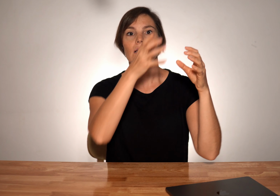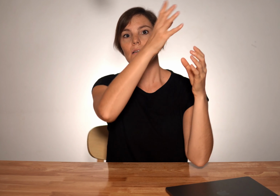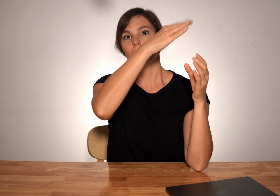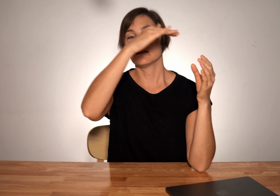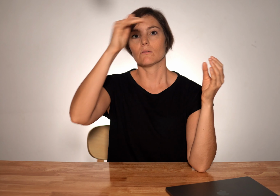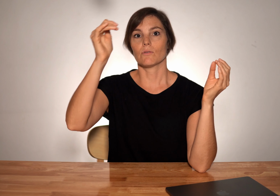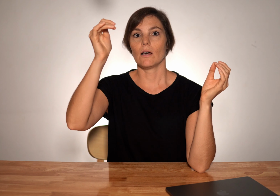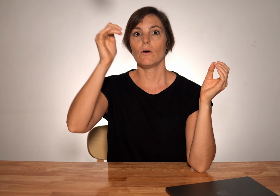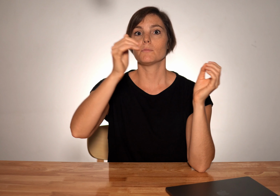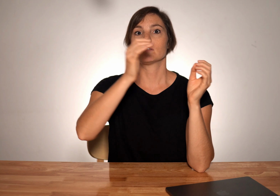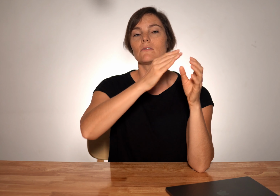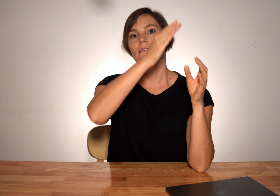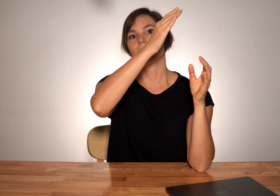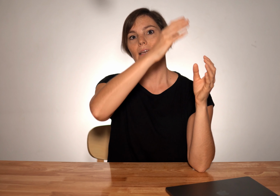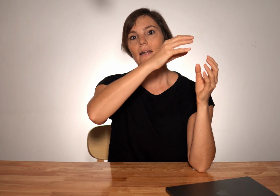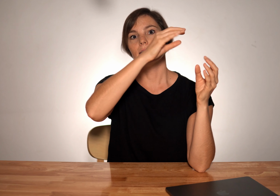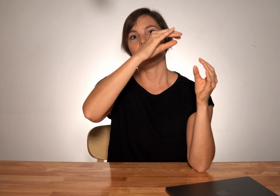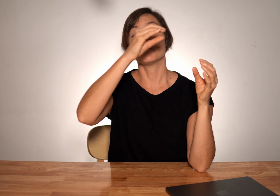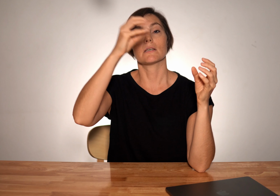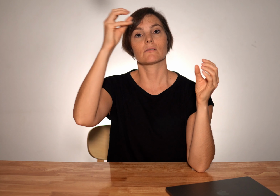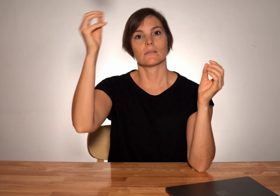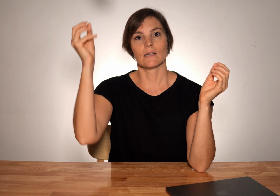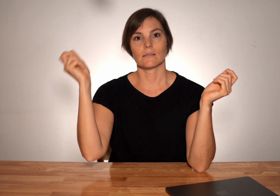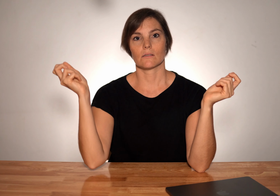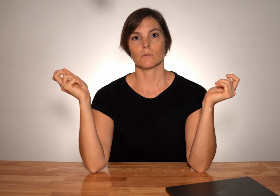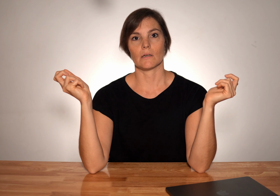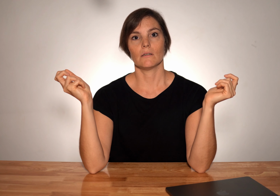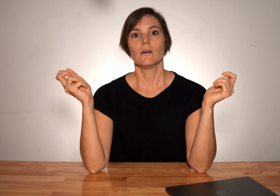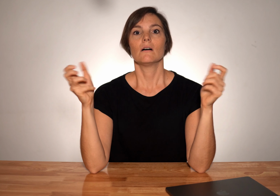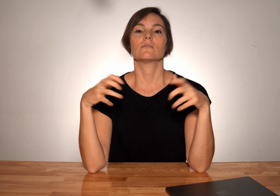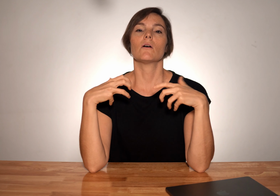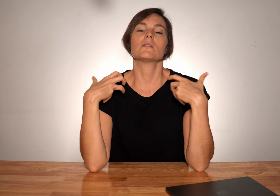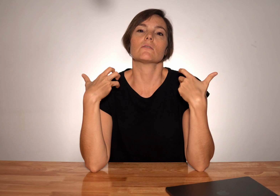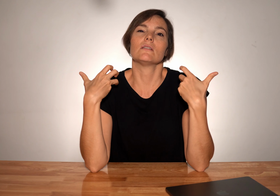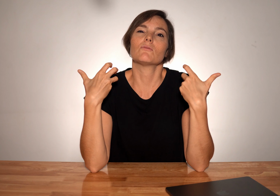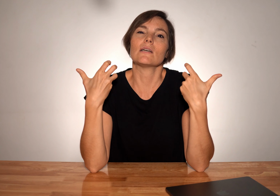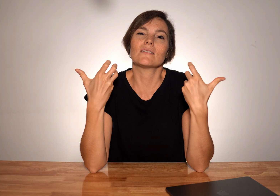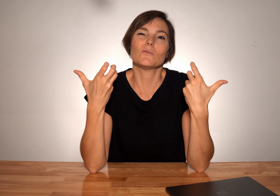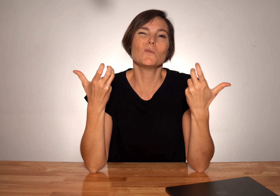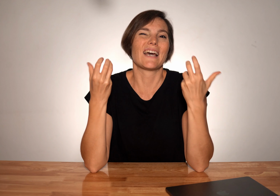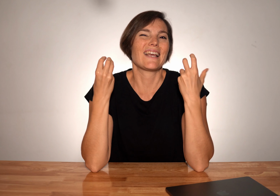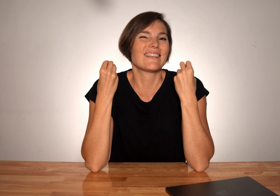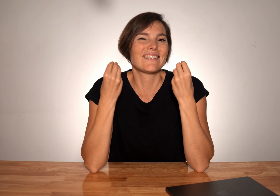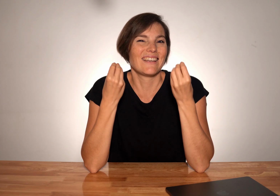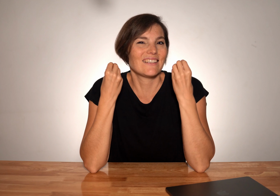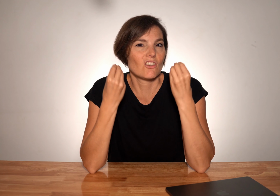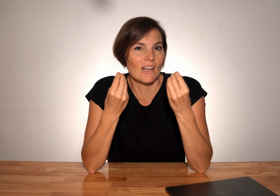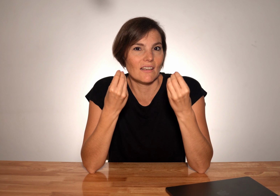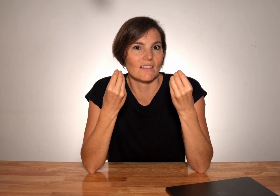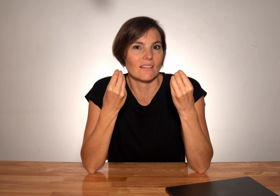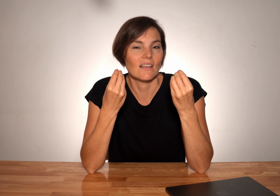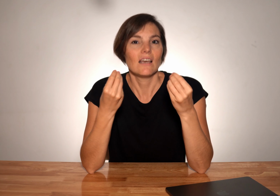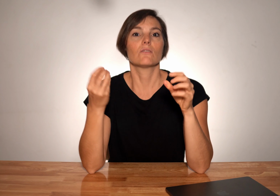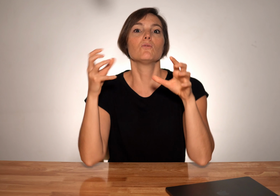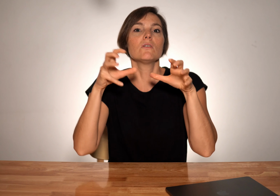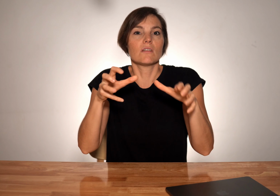in einem ähnlichen Verlauf, beziehungsweise die Gehälter anpassend sind leichter drüber. Und darum ist auch die Inflation eigentlich gar nichts Schlechtes. Es fühlt sich